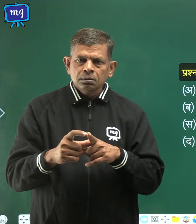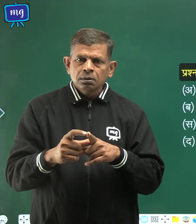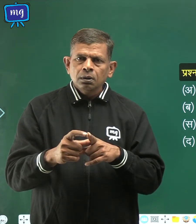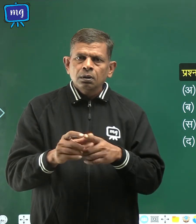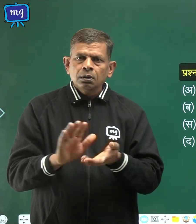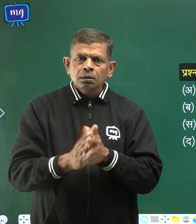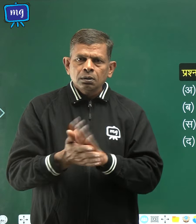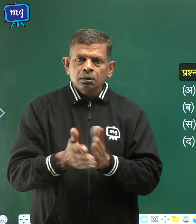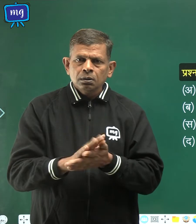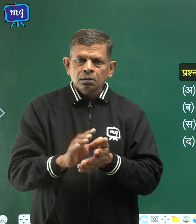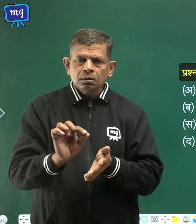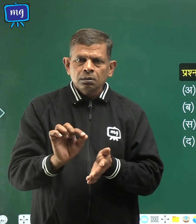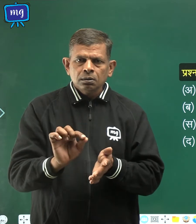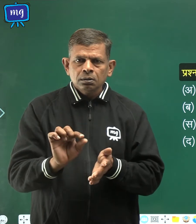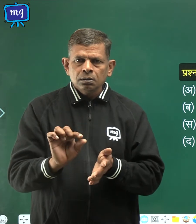गेहूं।